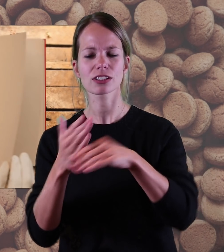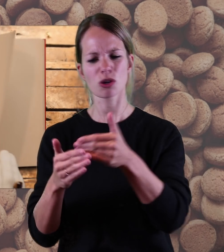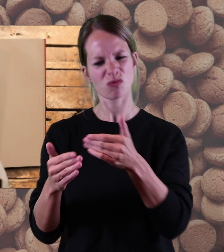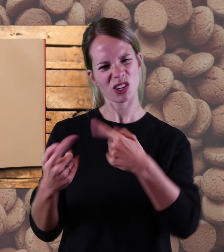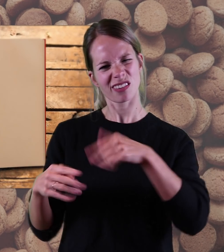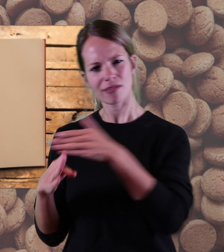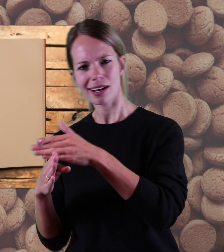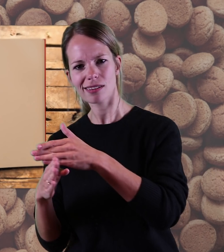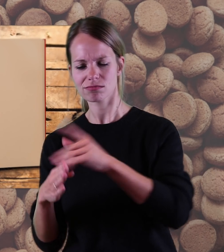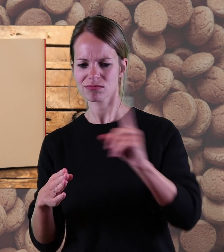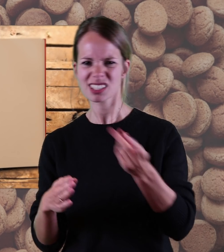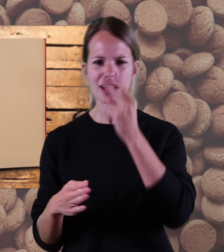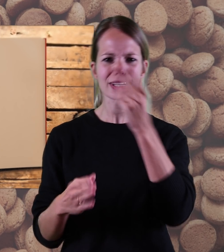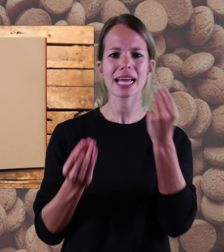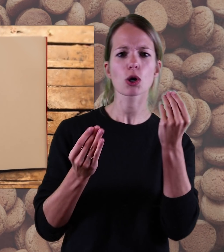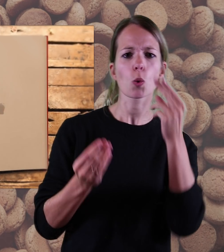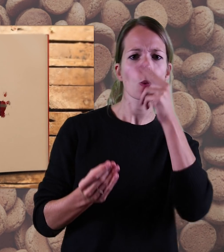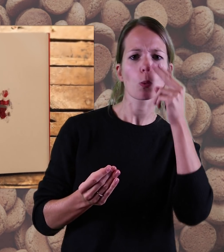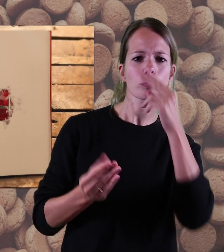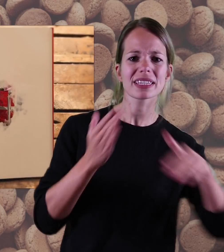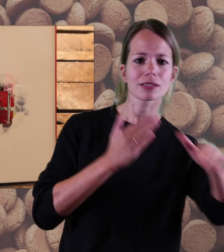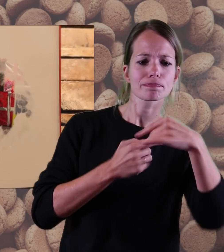we verder gaan, zullen we dan nog even gaan kijken hoe het bij de Pieten gaat?